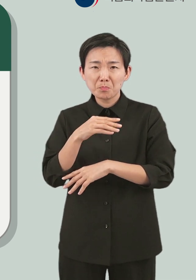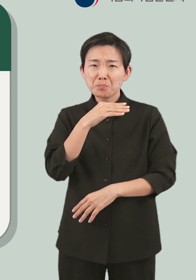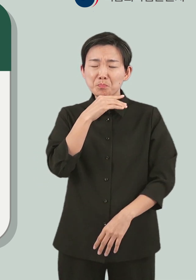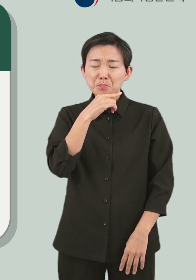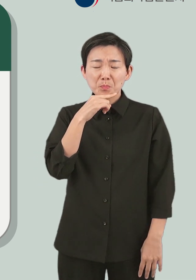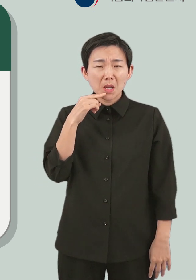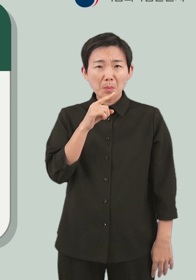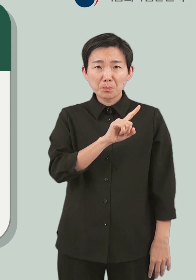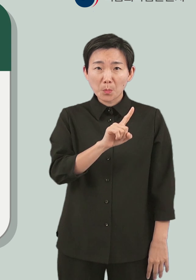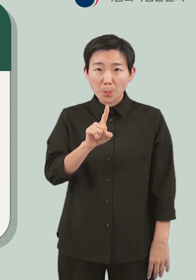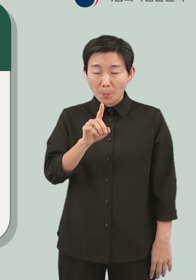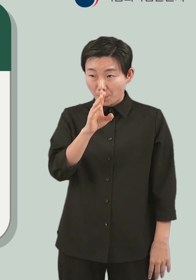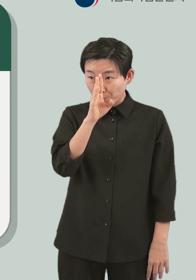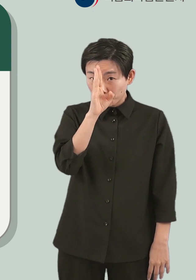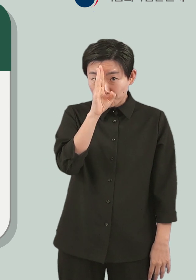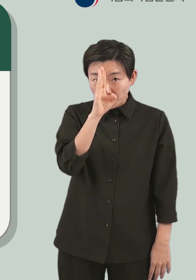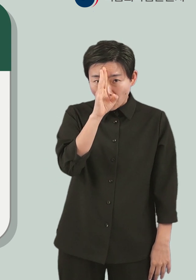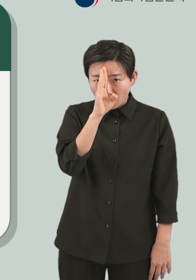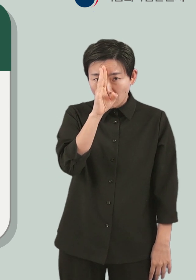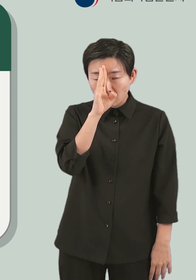사용합니다.